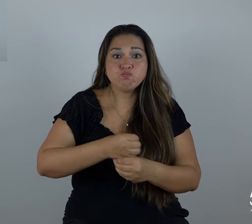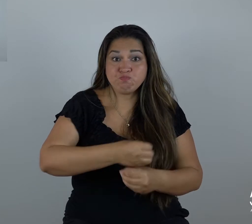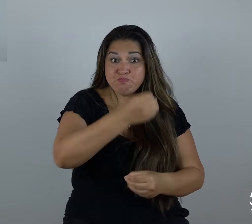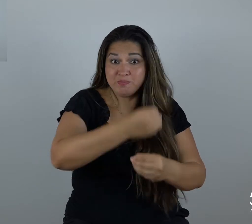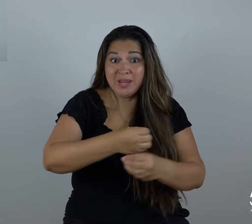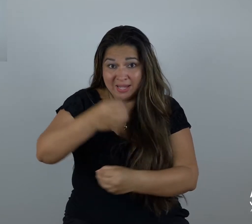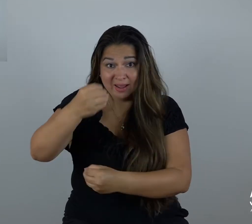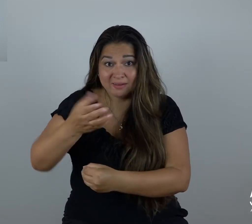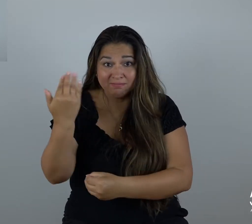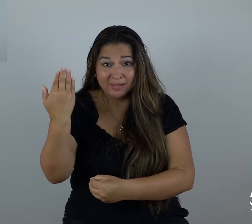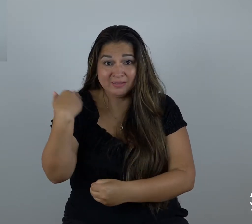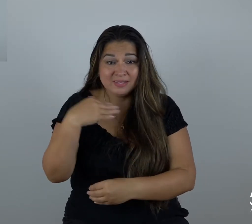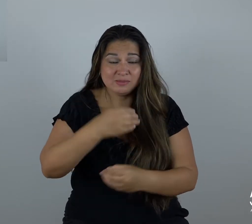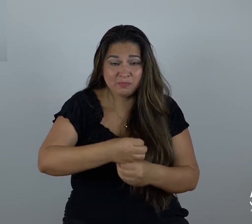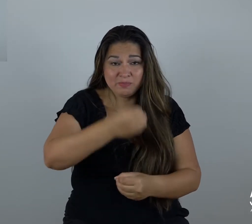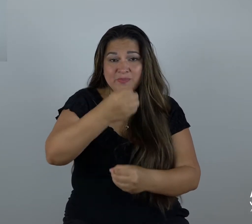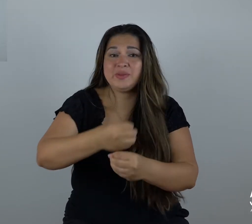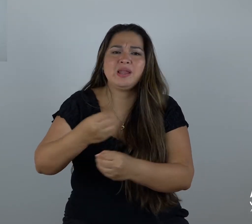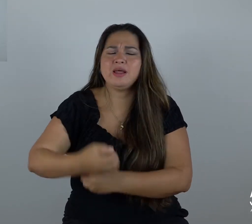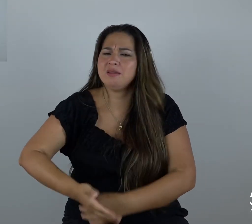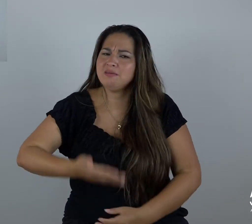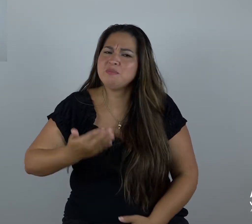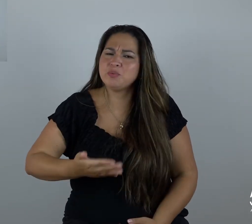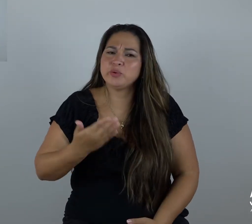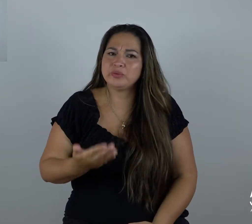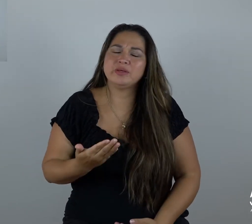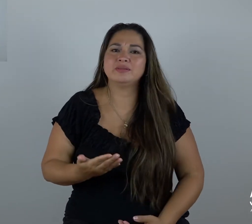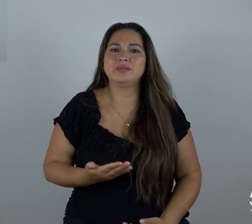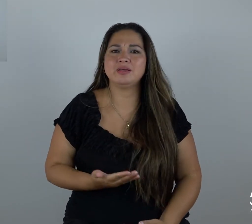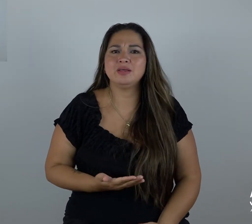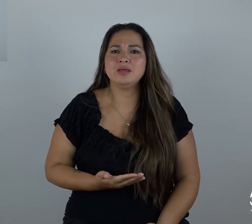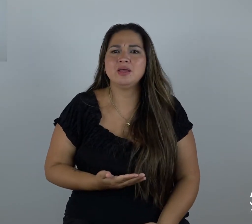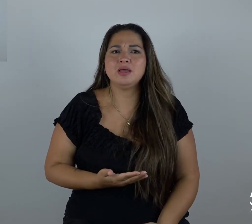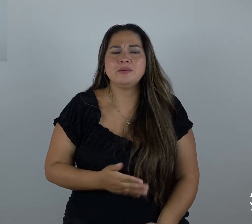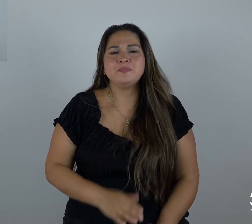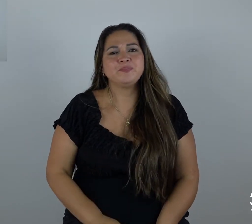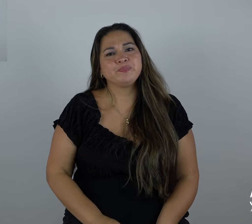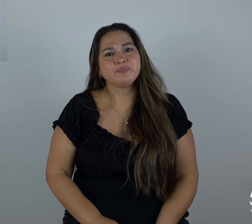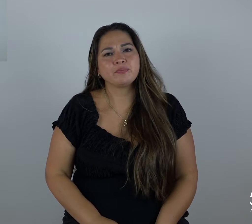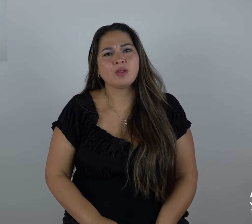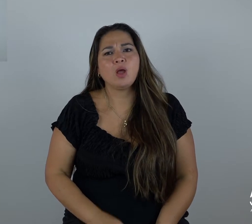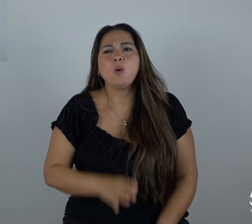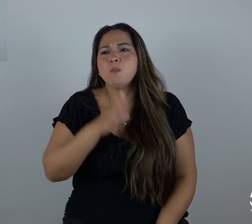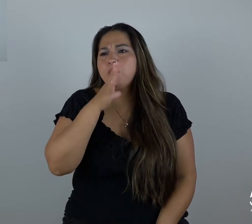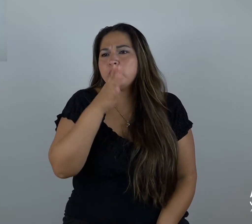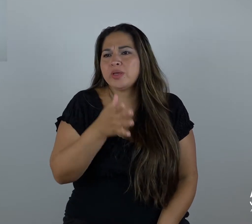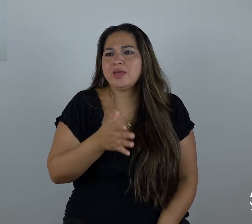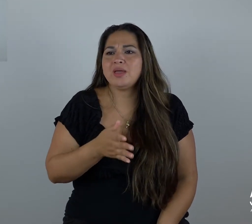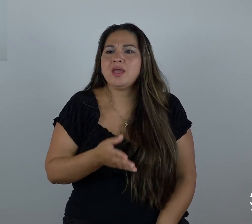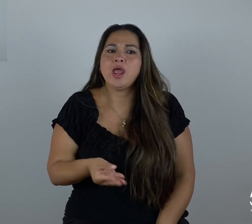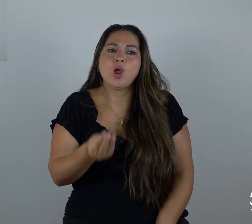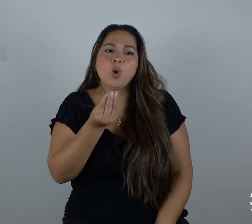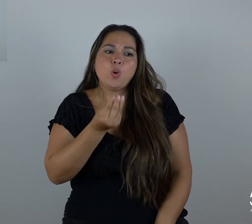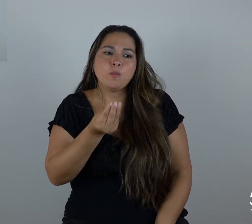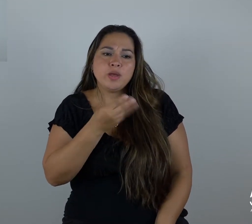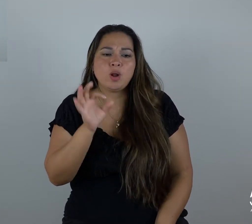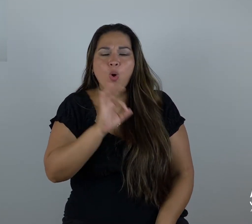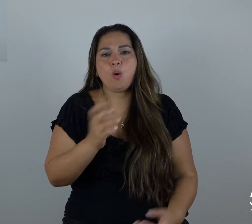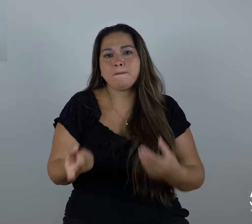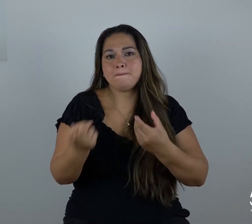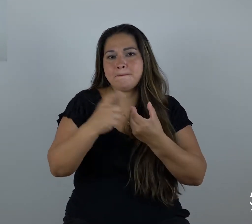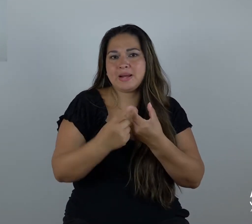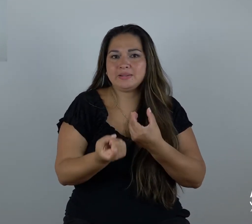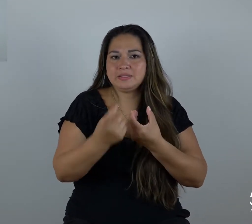fundamental y quiero desgranaros el por qué es algo fundamental para nosotros el poder tomar o el